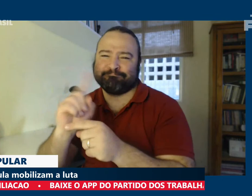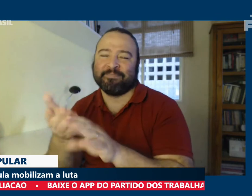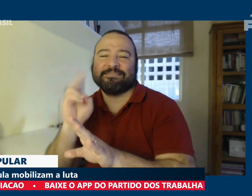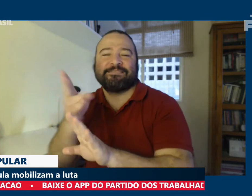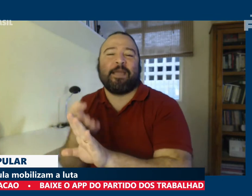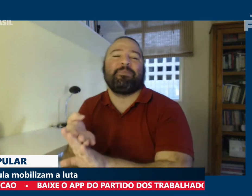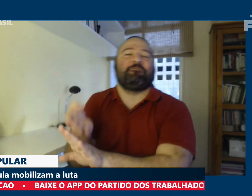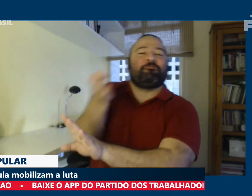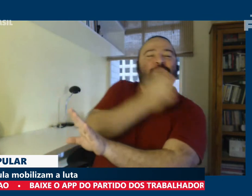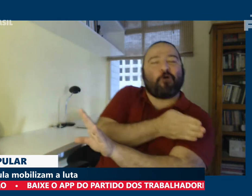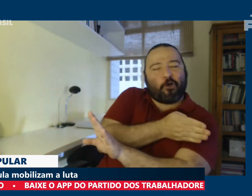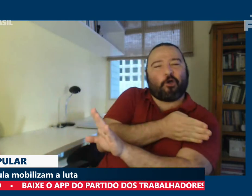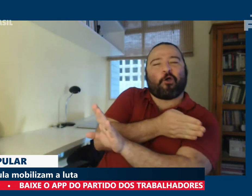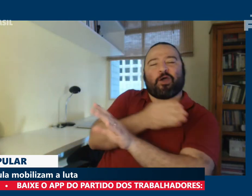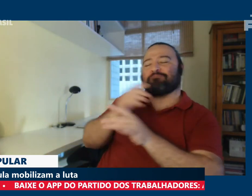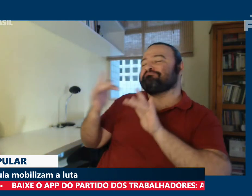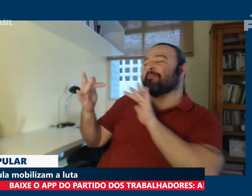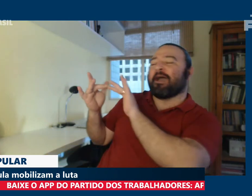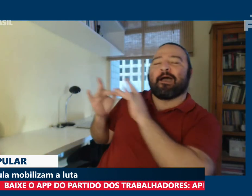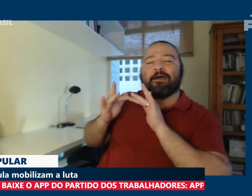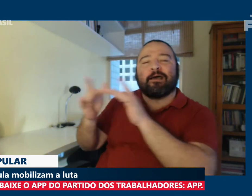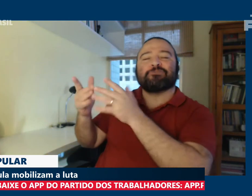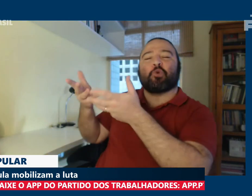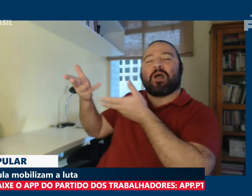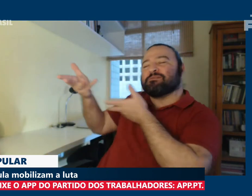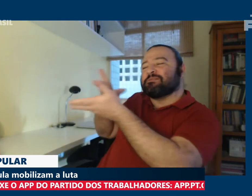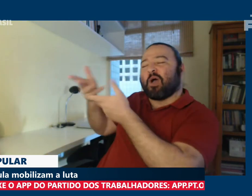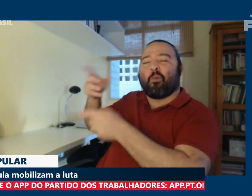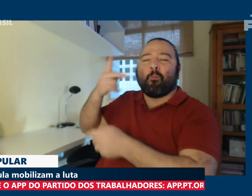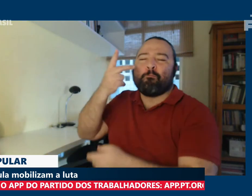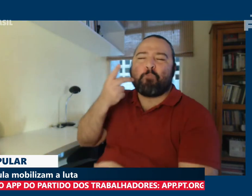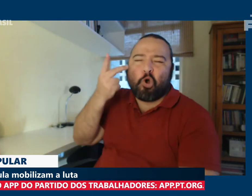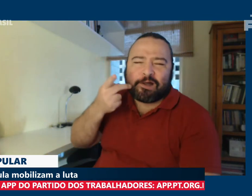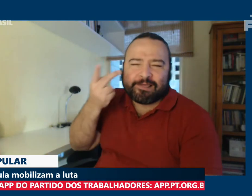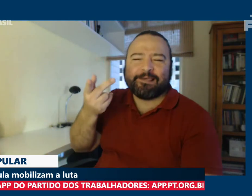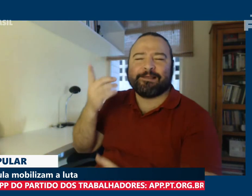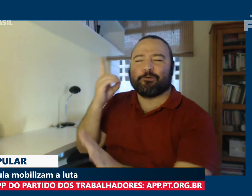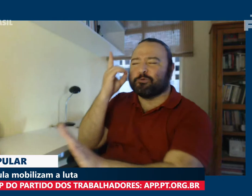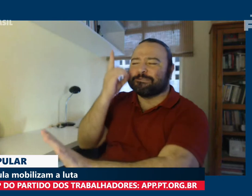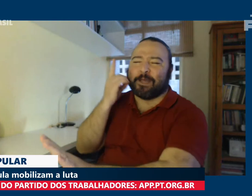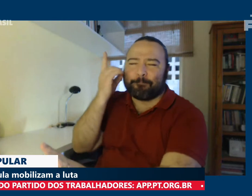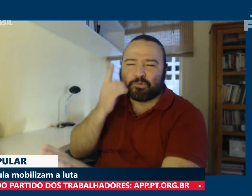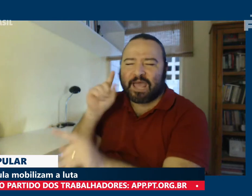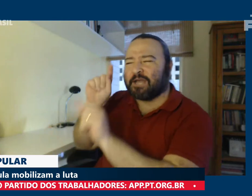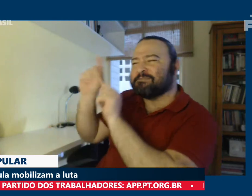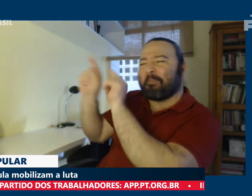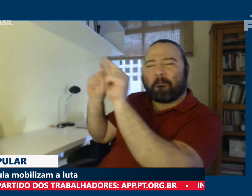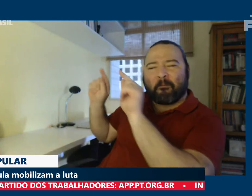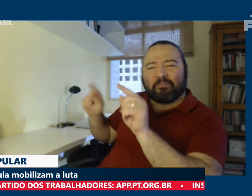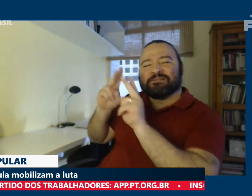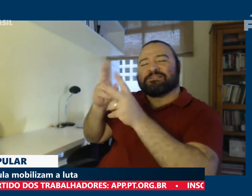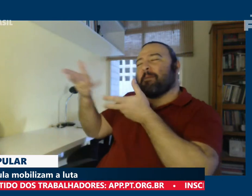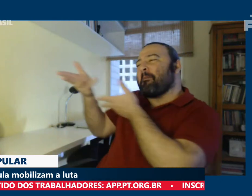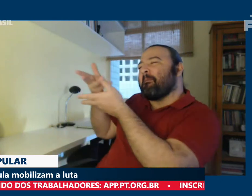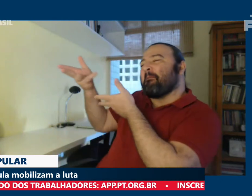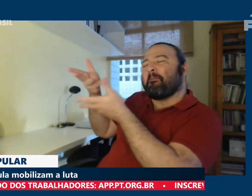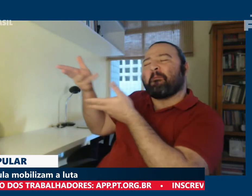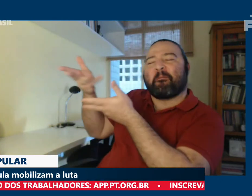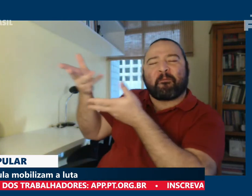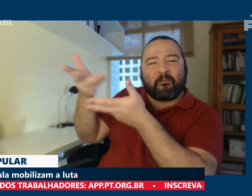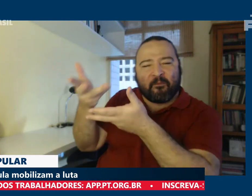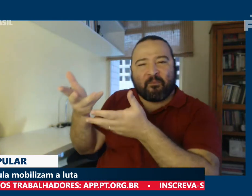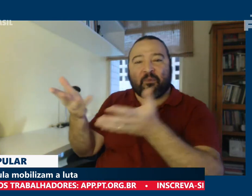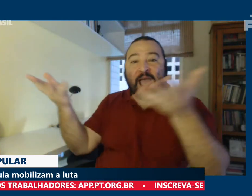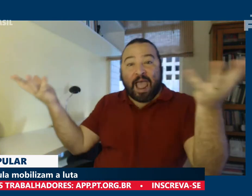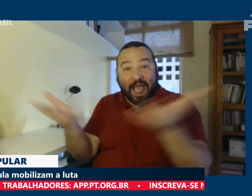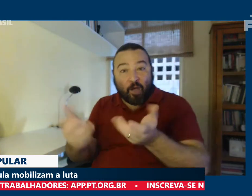de partilha e disputa, sobretudo o contato, né, e a mediação política